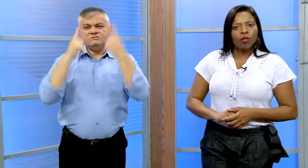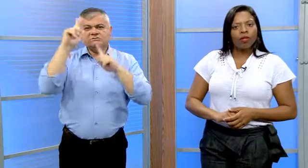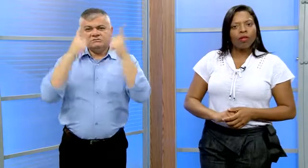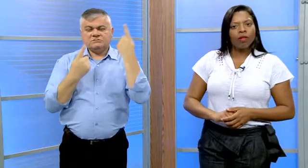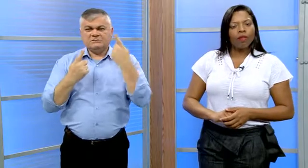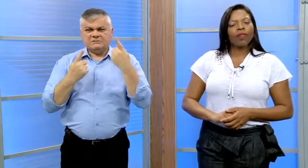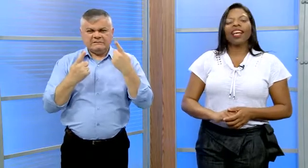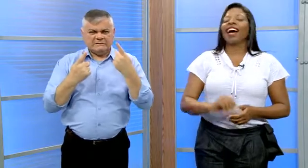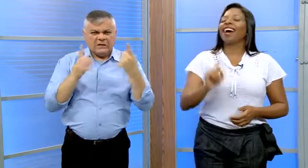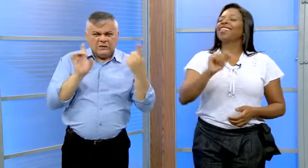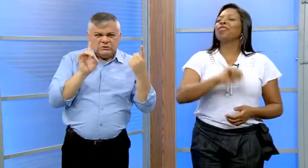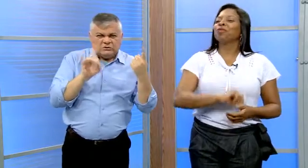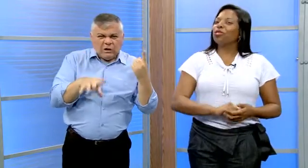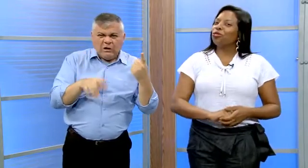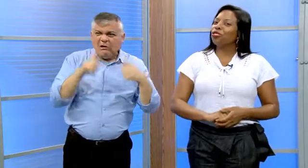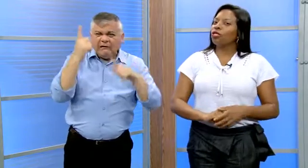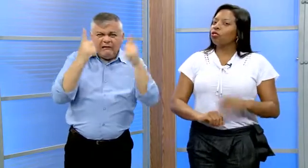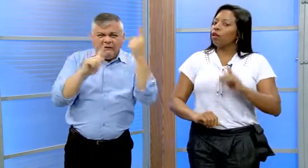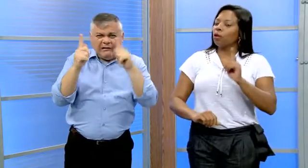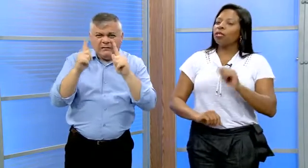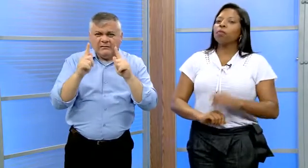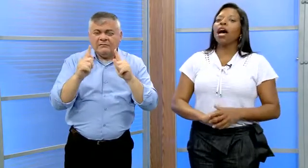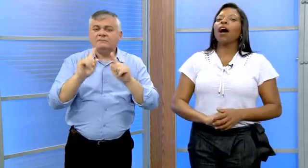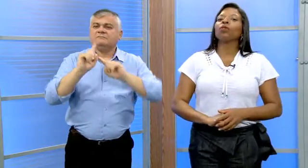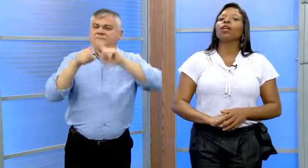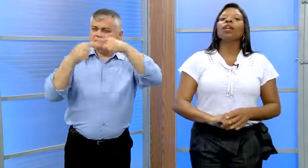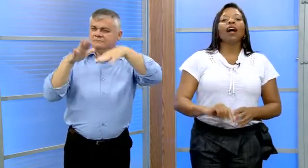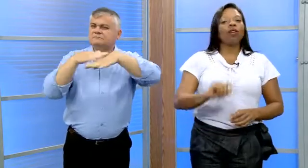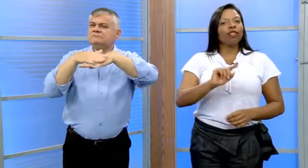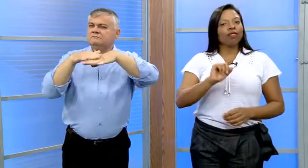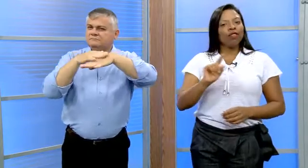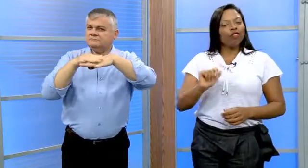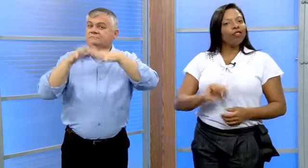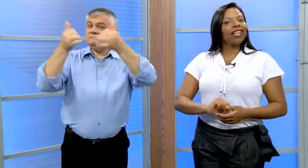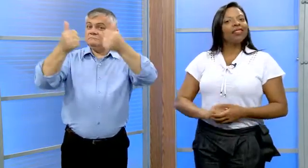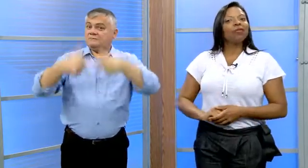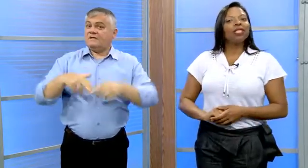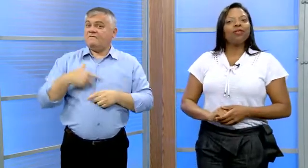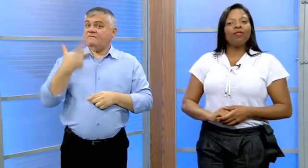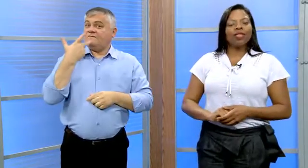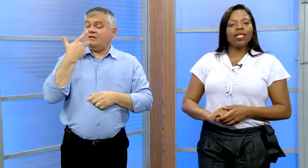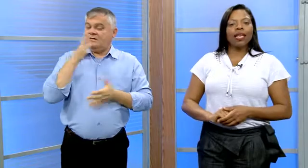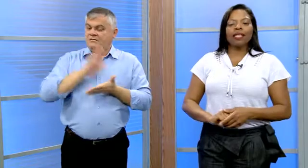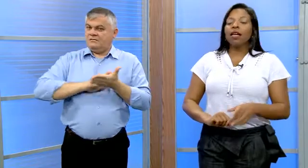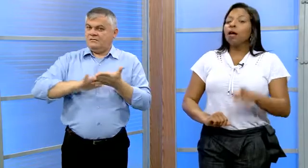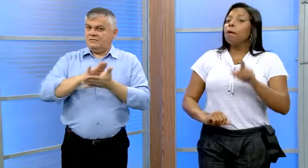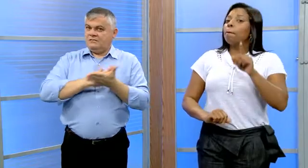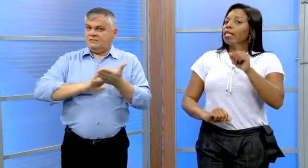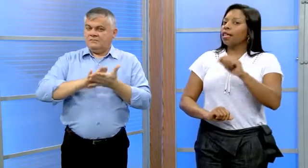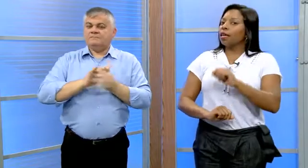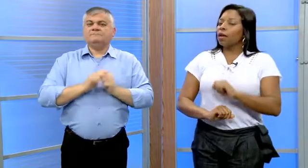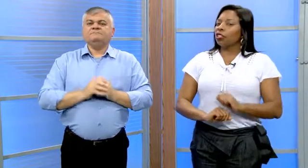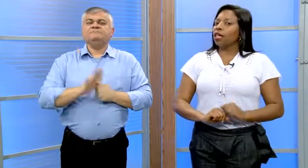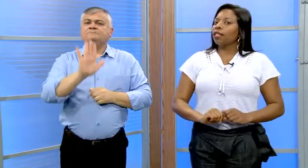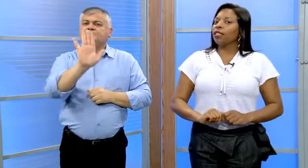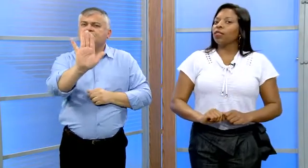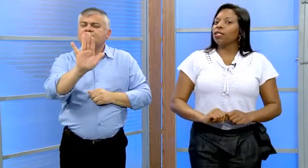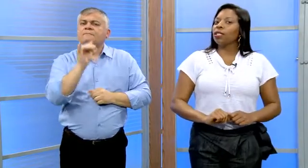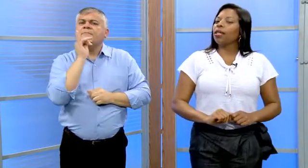gestos? Iremos discutir isso na próxima aula. Agora eu não vou falar sobre isso com vocês. Mas a gramática da língua de